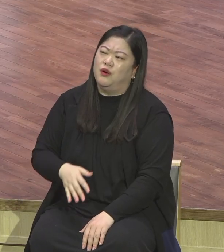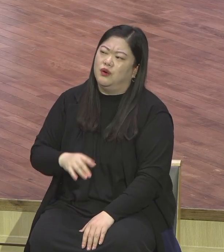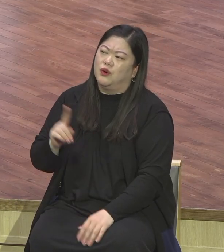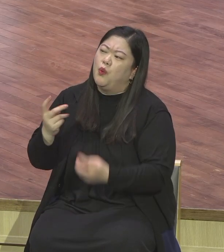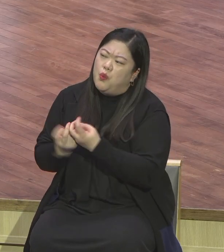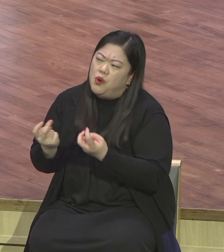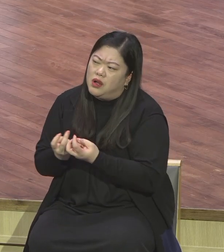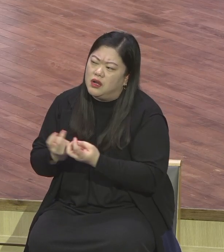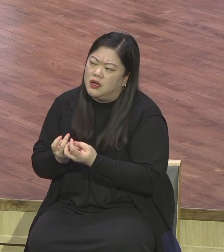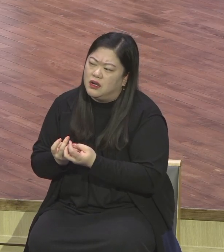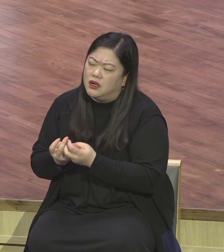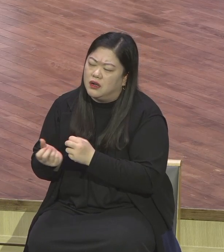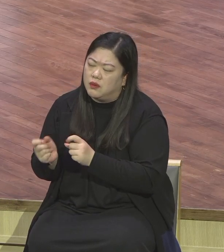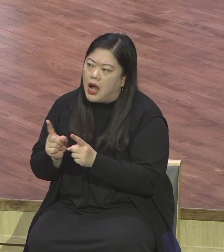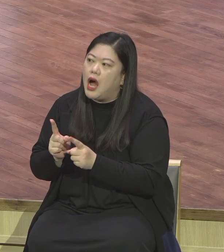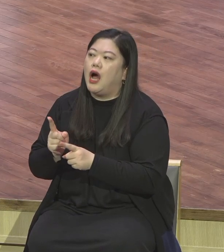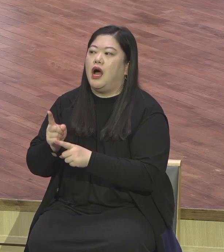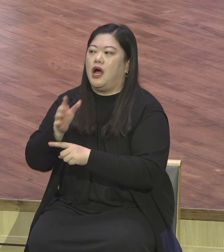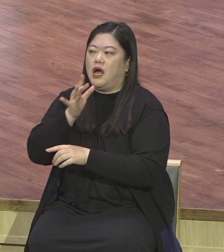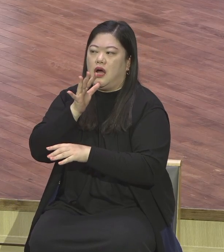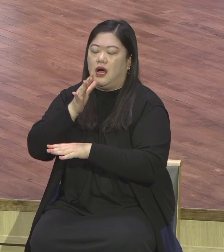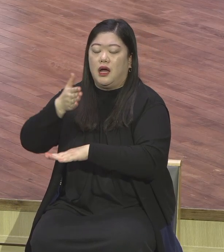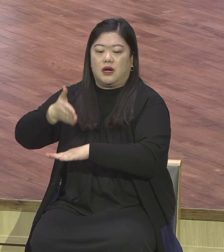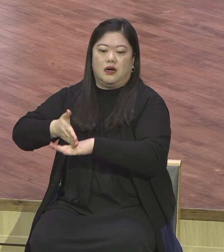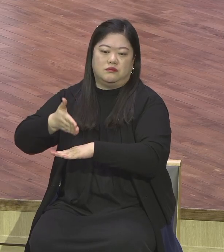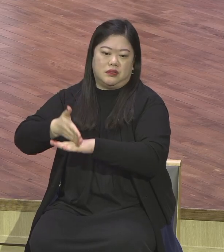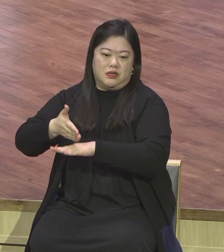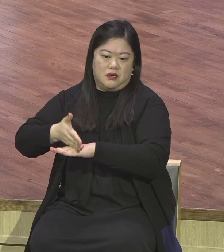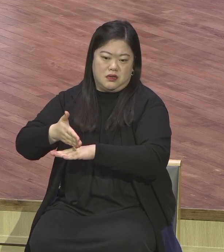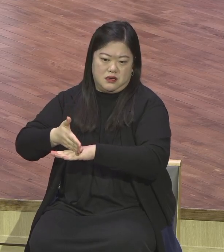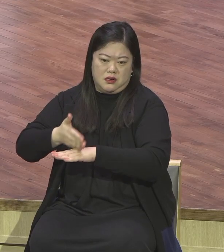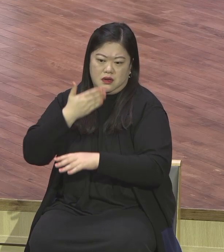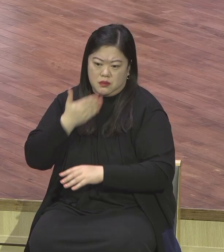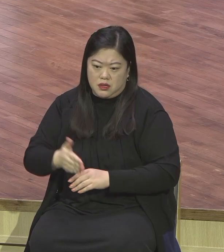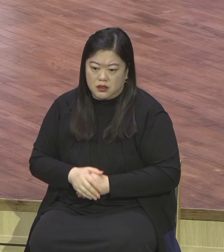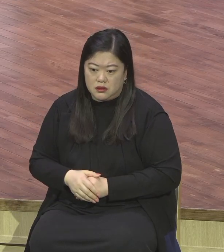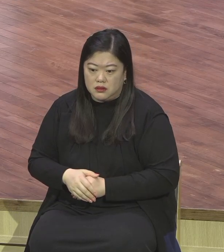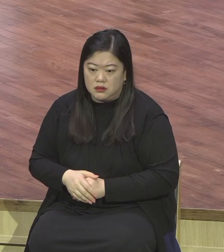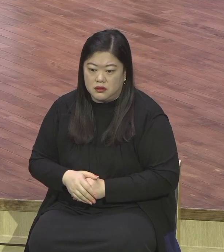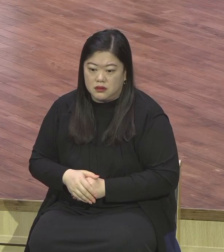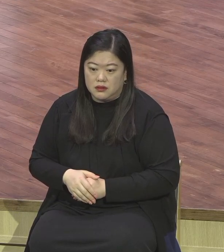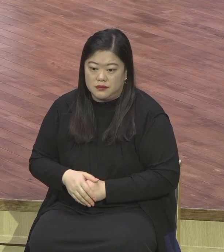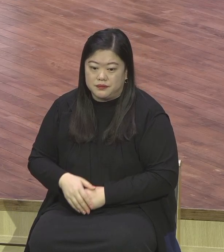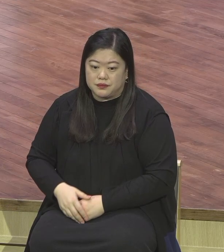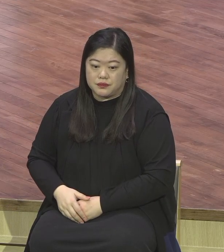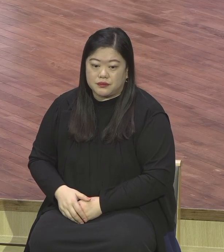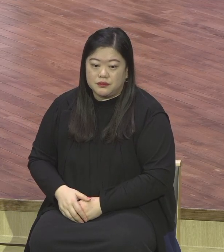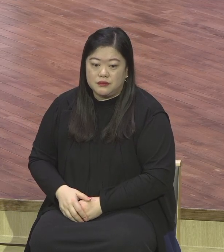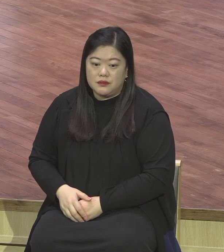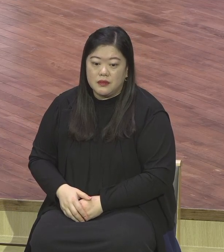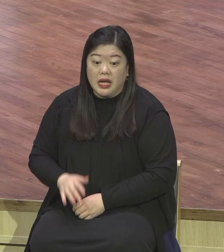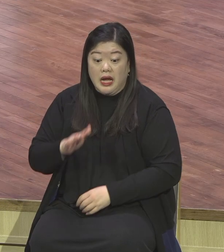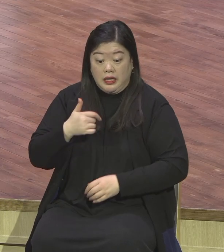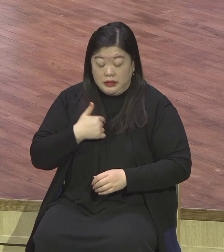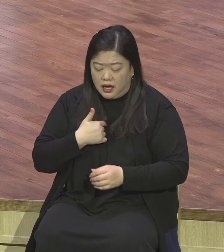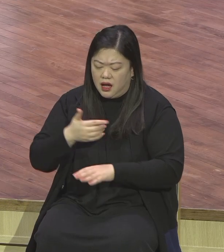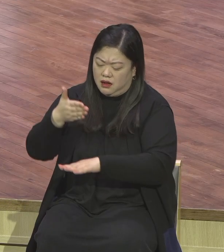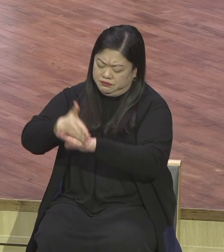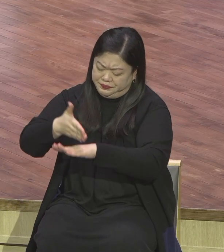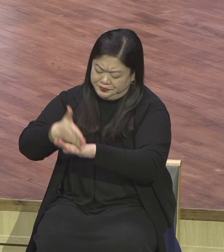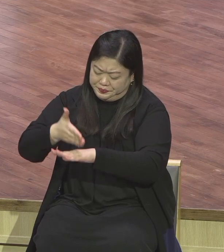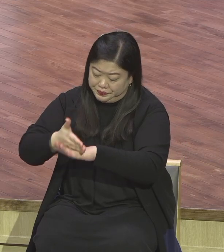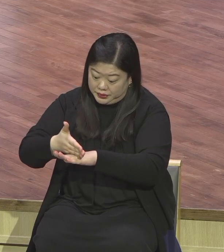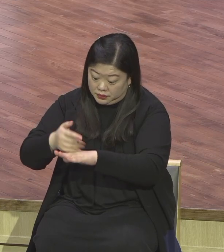감사 어려운 중에 힘든 중에 낙심 중에 있는데 나와 감사해라 그러면 뭐요 하나님이 영어롭게